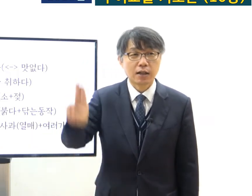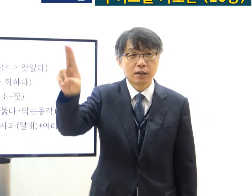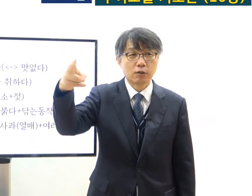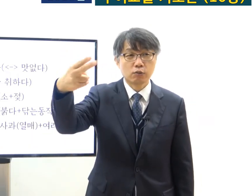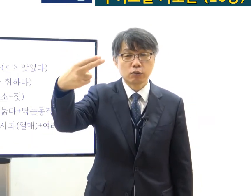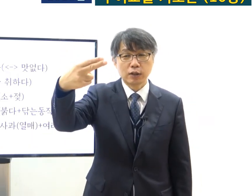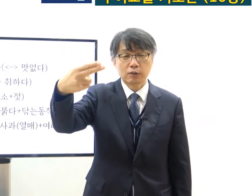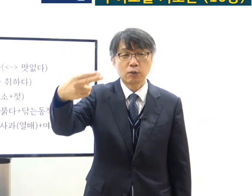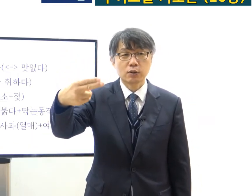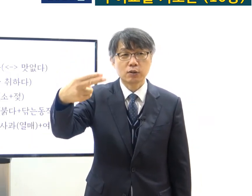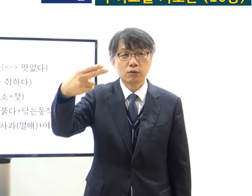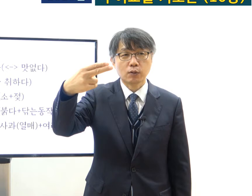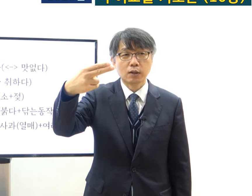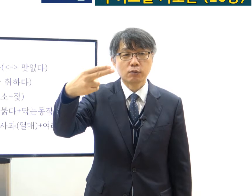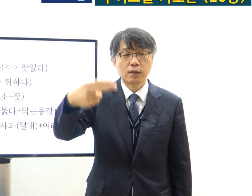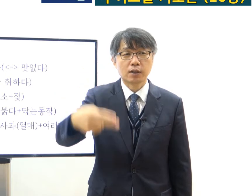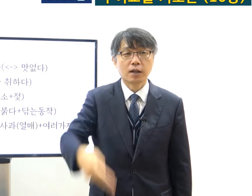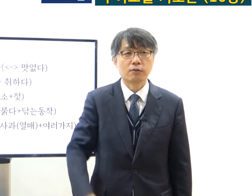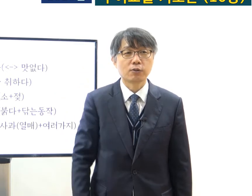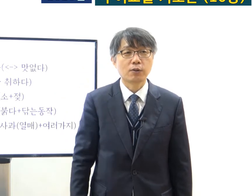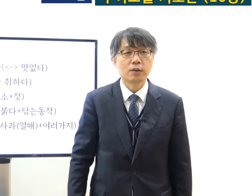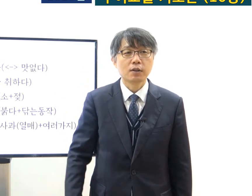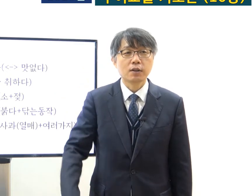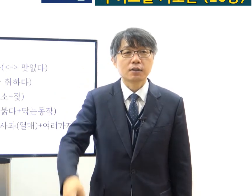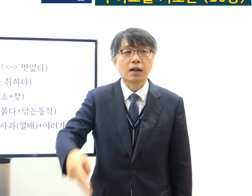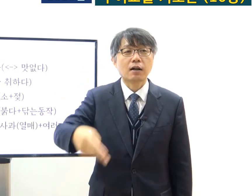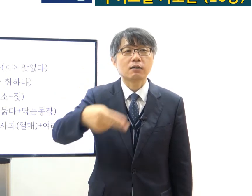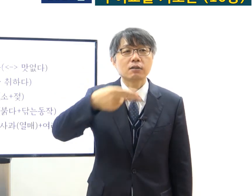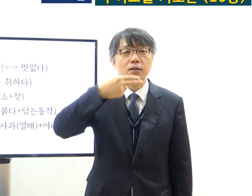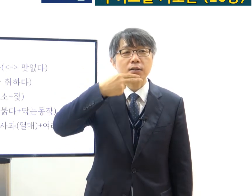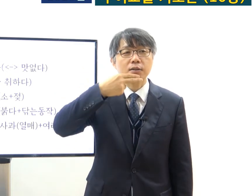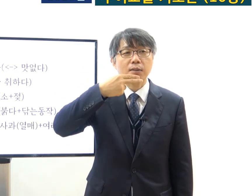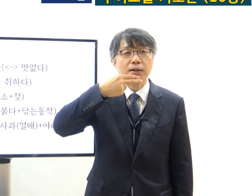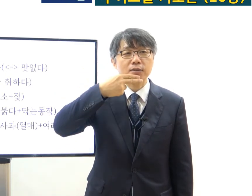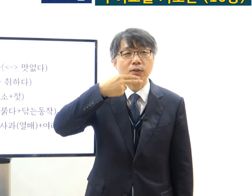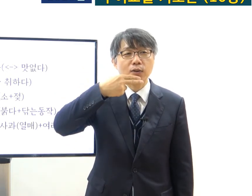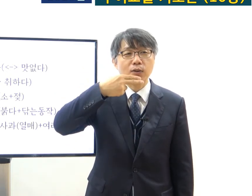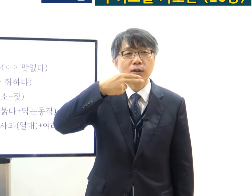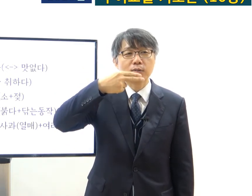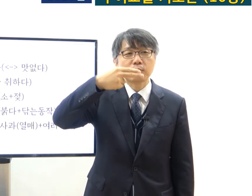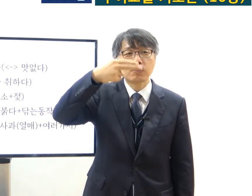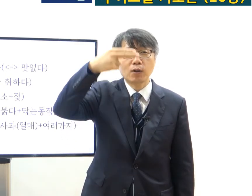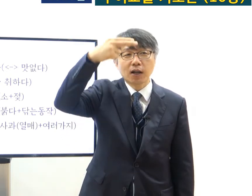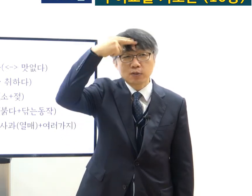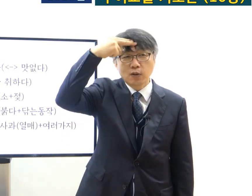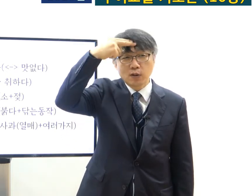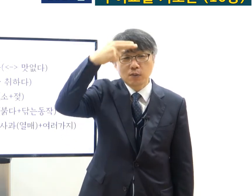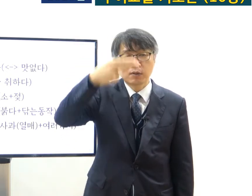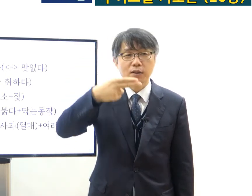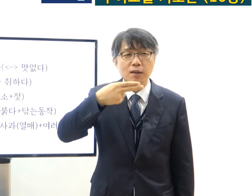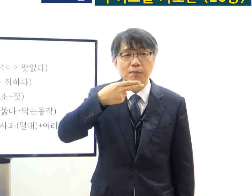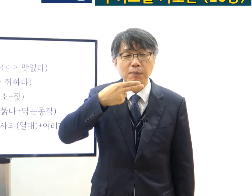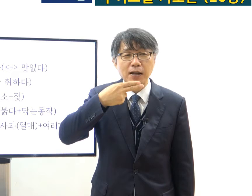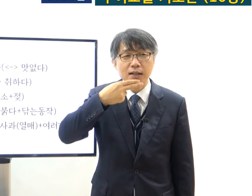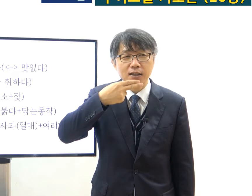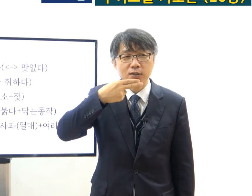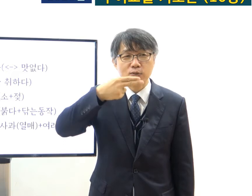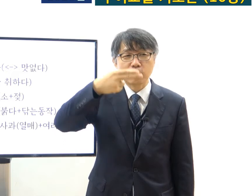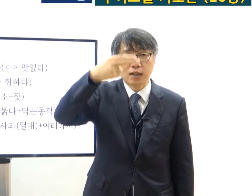이렇게 손가락 두 개를 이렇게 해가지고 자, 한 잔 딱 마시고 그러면 점점 올라가죠. 이렇게 빨간 게 이렇게 쭉